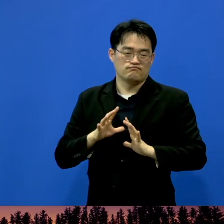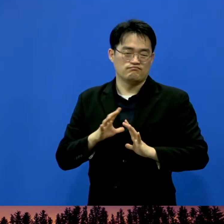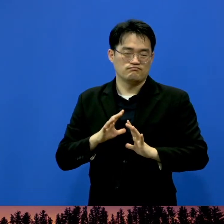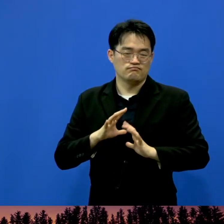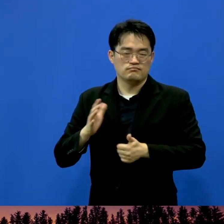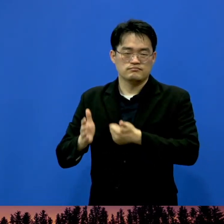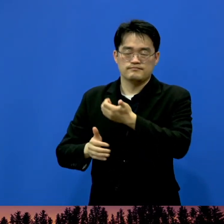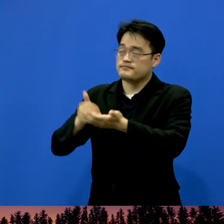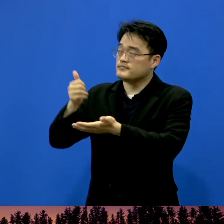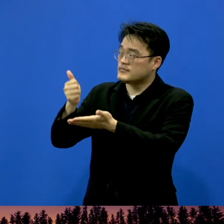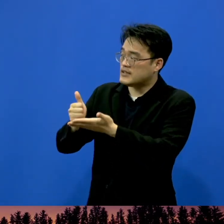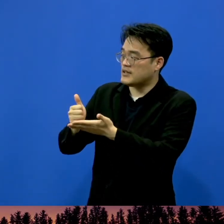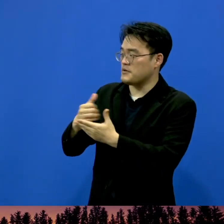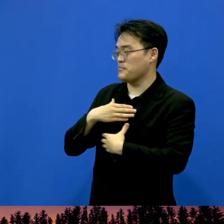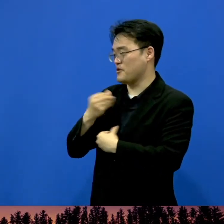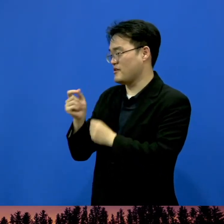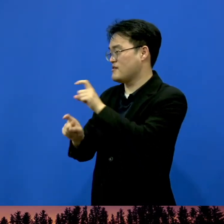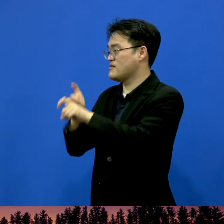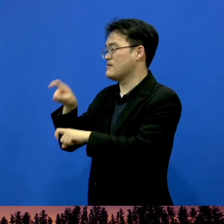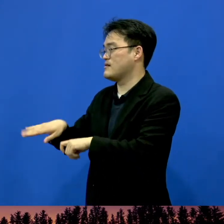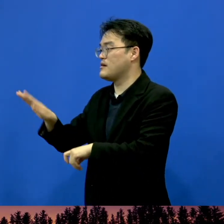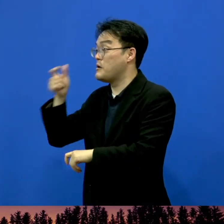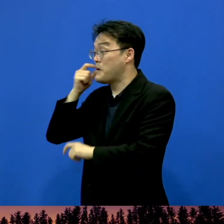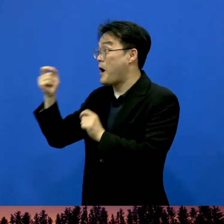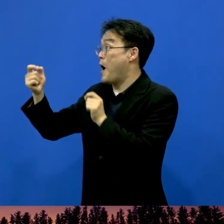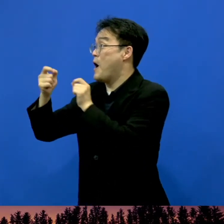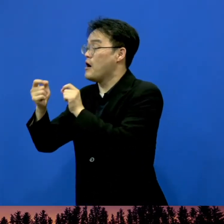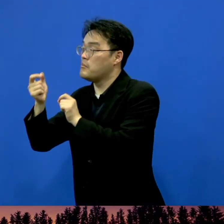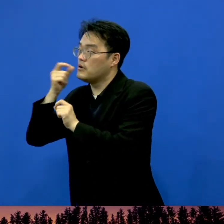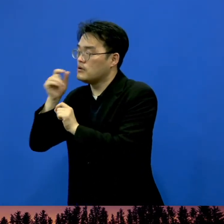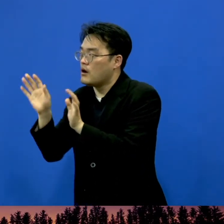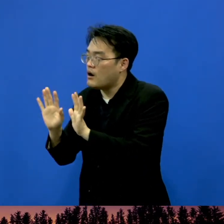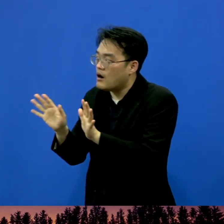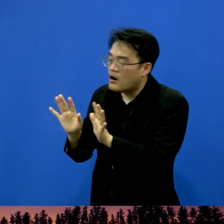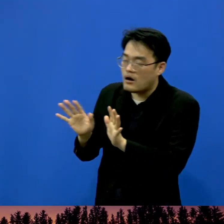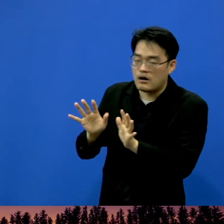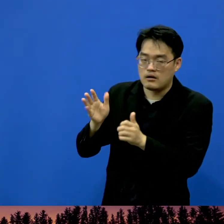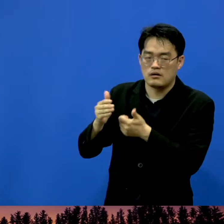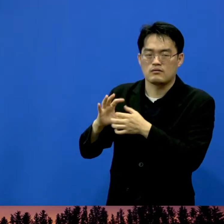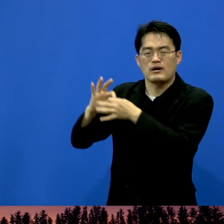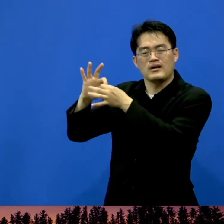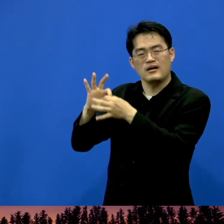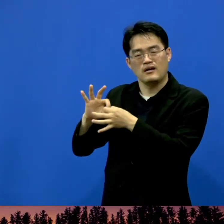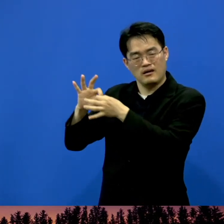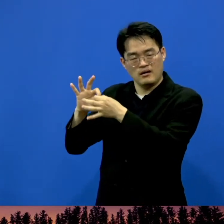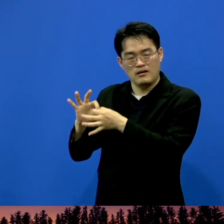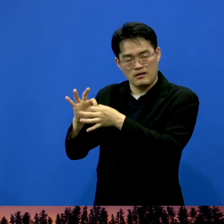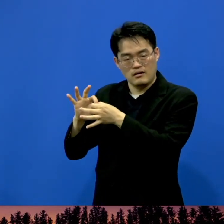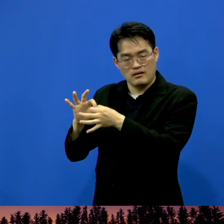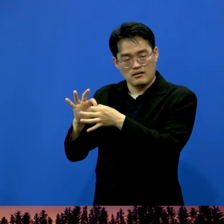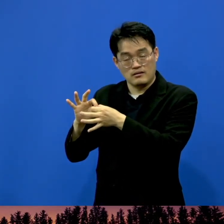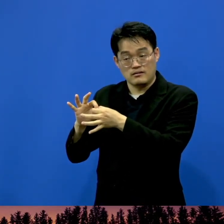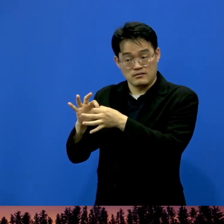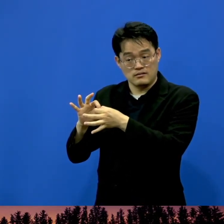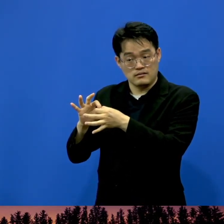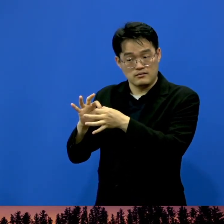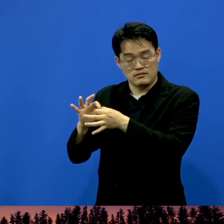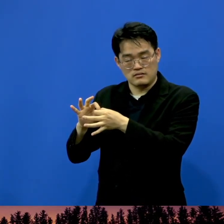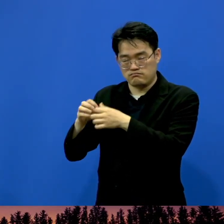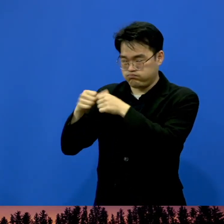하나님에게 편안하게 나가지를 못하는 거예요. 그러니까 하나님과의 관계가 뭐가 막혀 있으니까, 여러분, 그럼 예배가 제대로